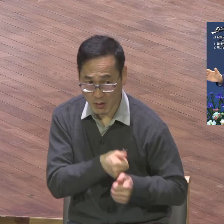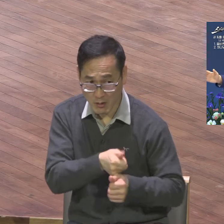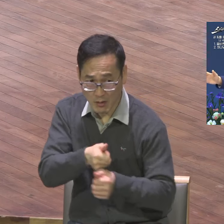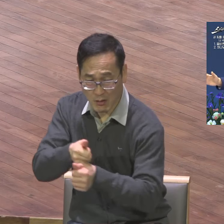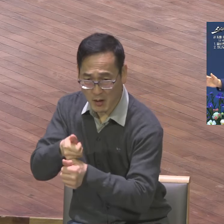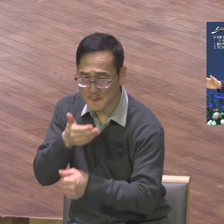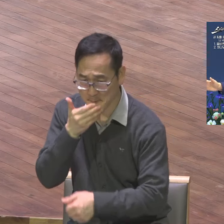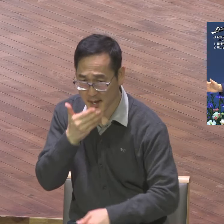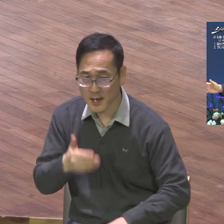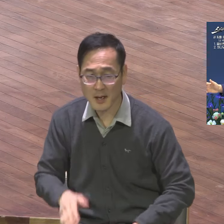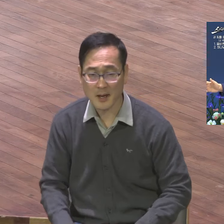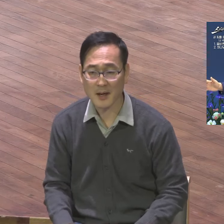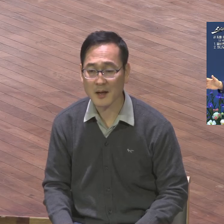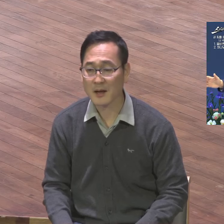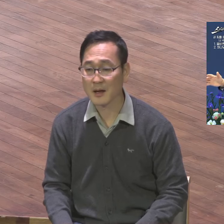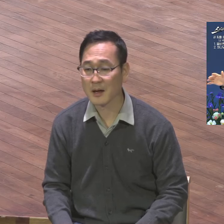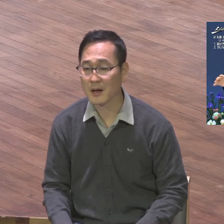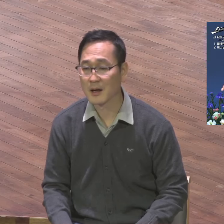하나님의 권능을 입은 자.